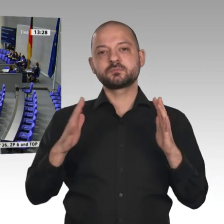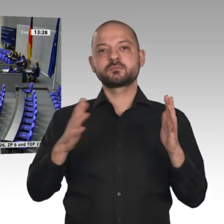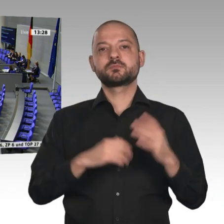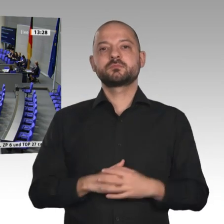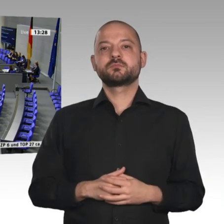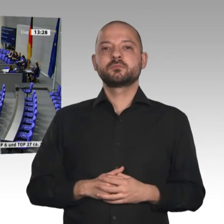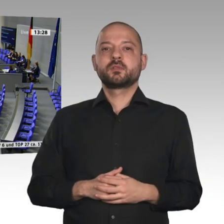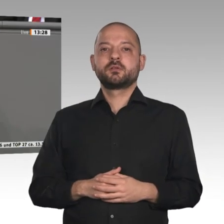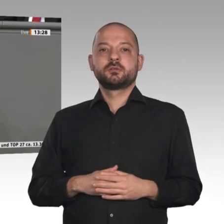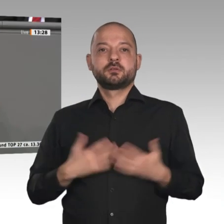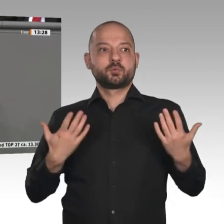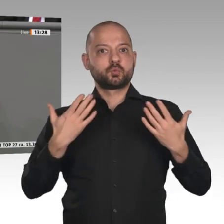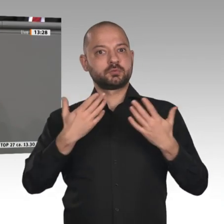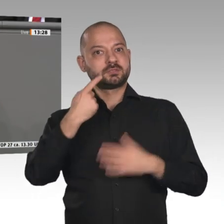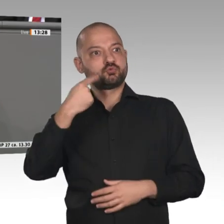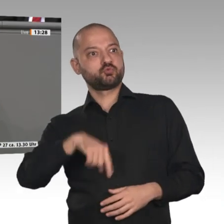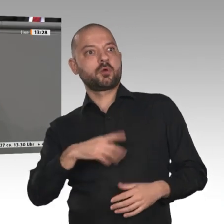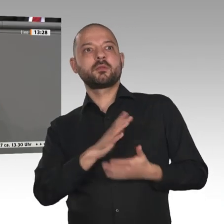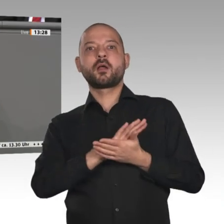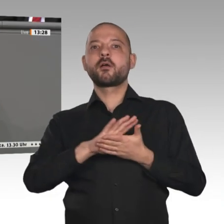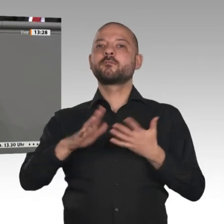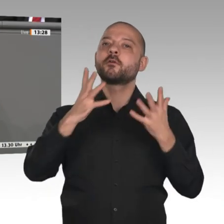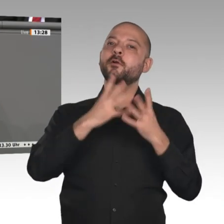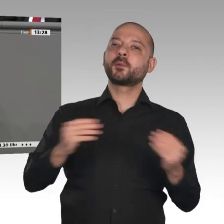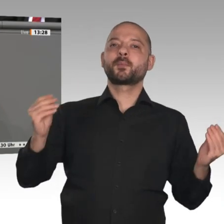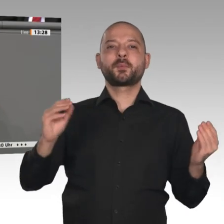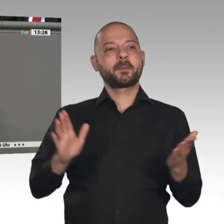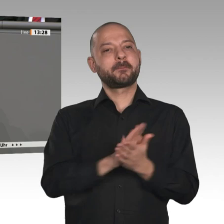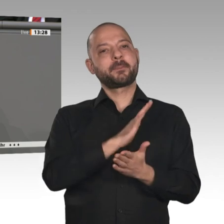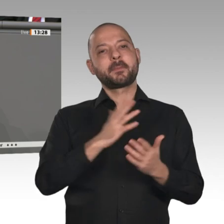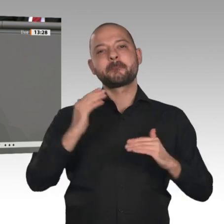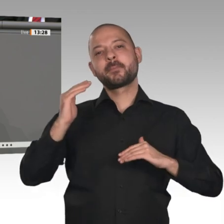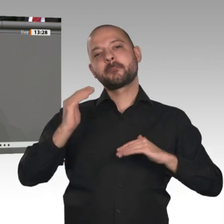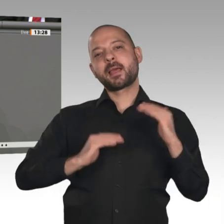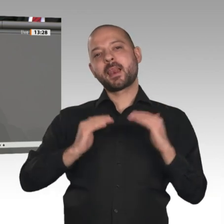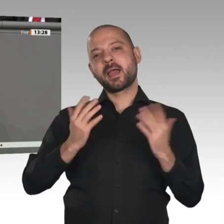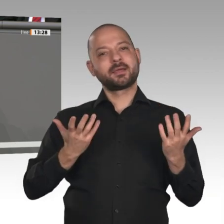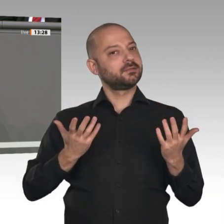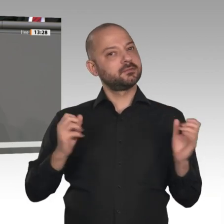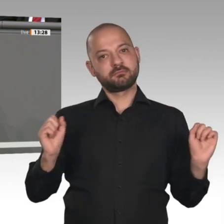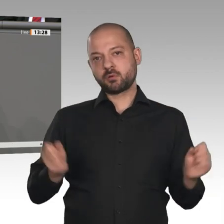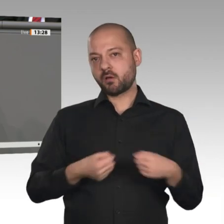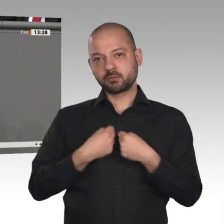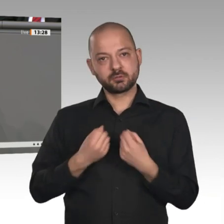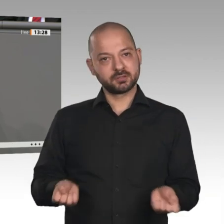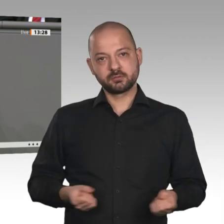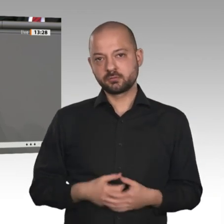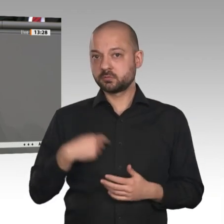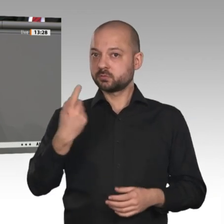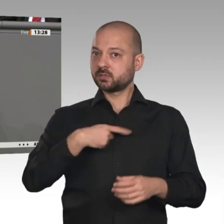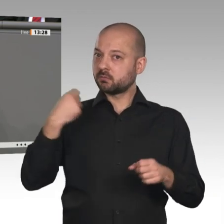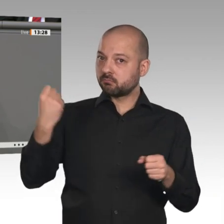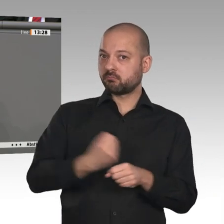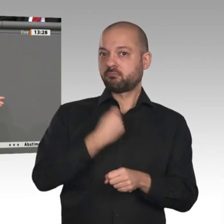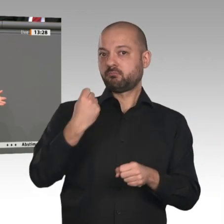Diese Schuld werden wir niemals begleichen können. Wir können nur daran arbeiten, sie so gut es geht wieder gut